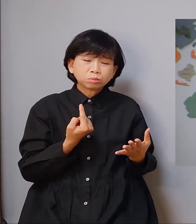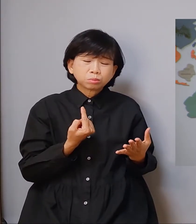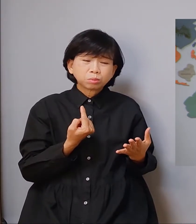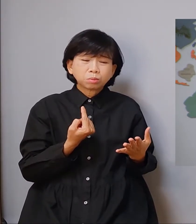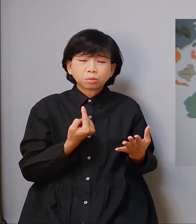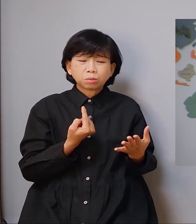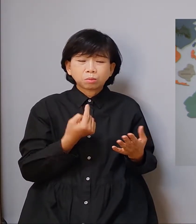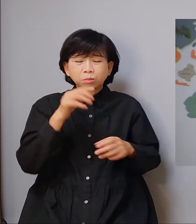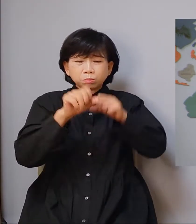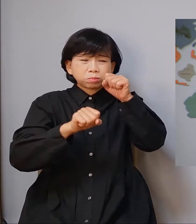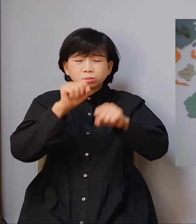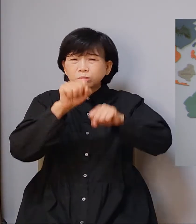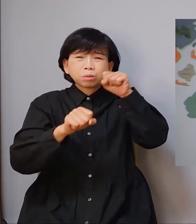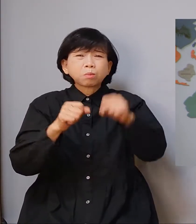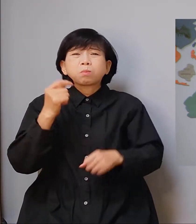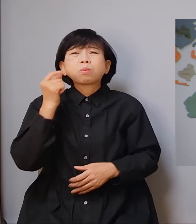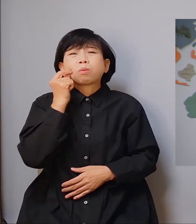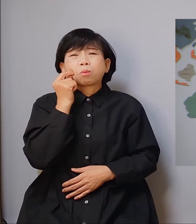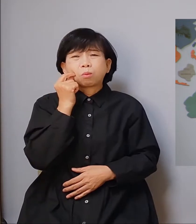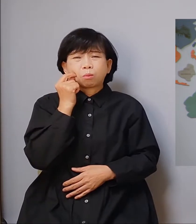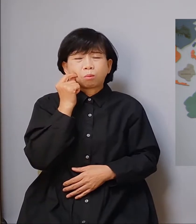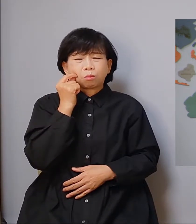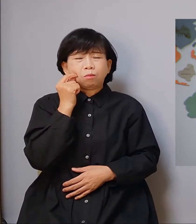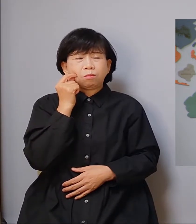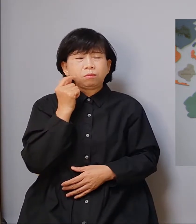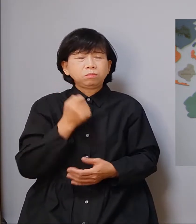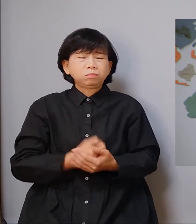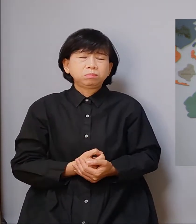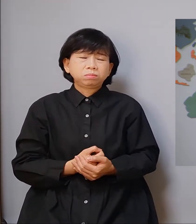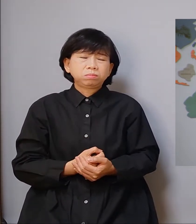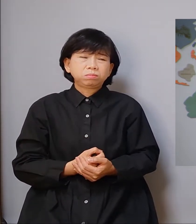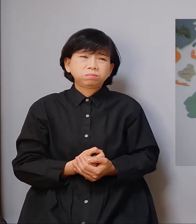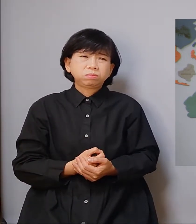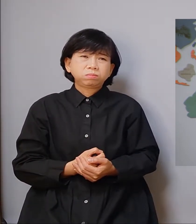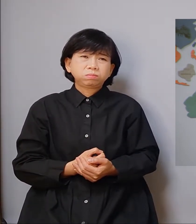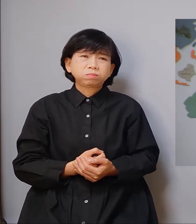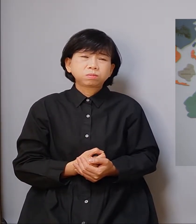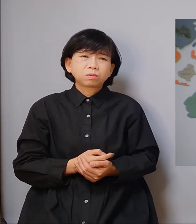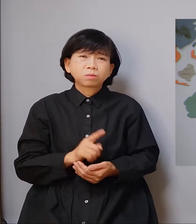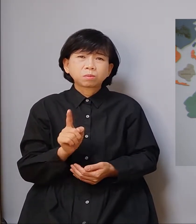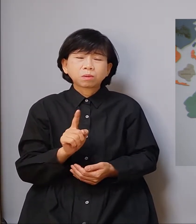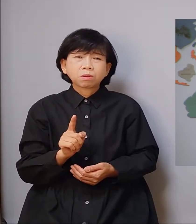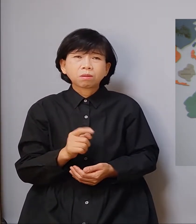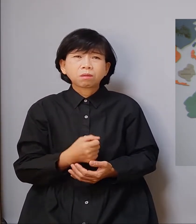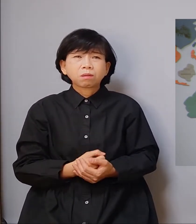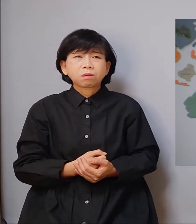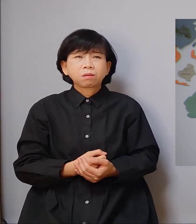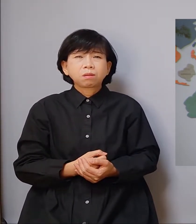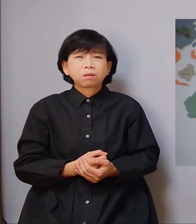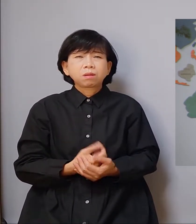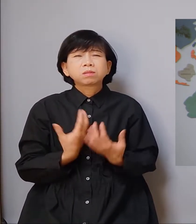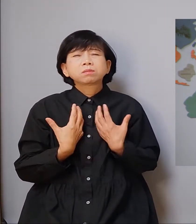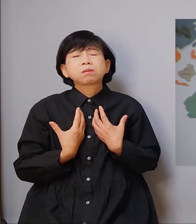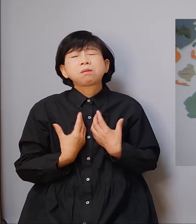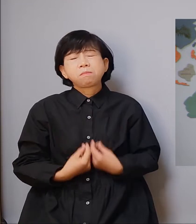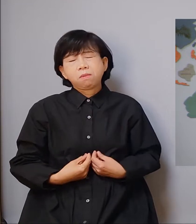그 구덩이에서 버틸 것도 만만치 않습니다. 우리는 이걸 간단하게 이야기하죠.